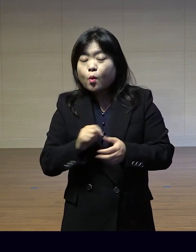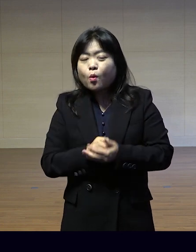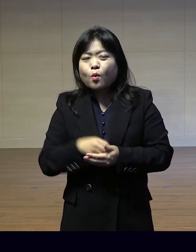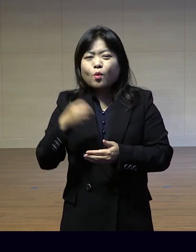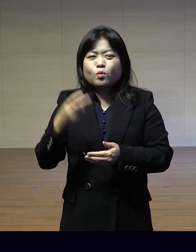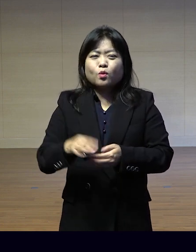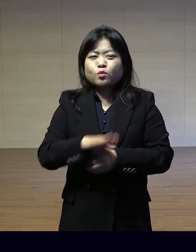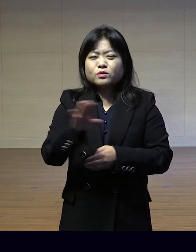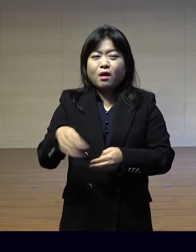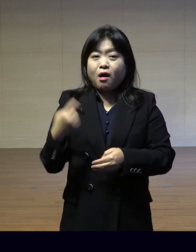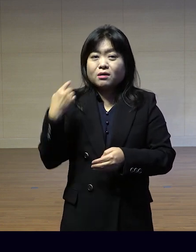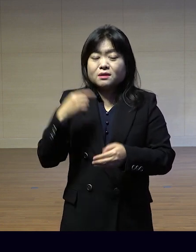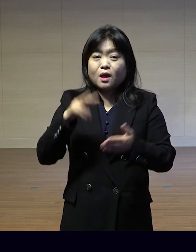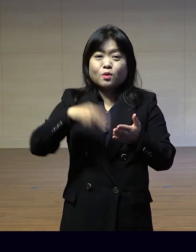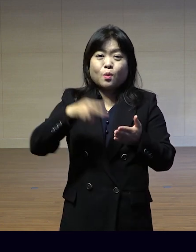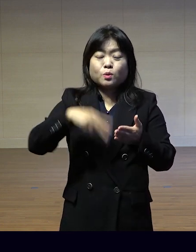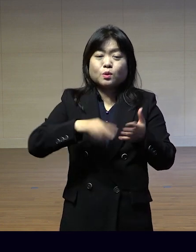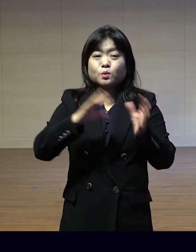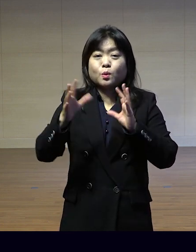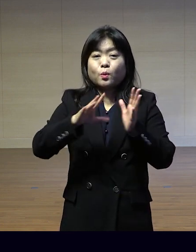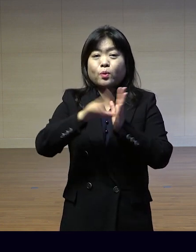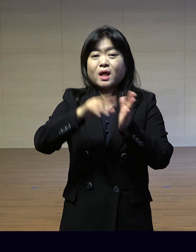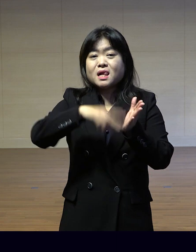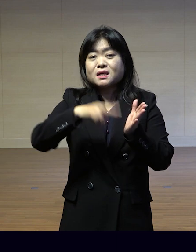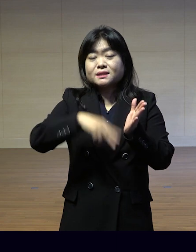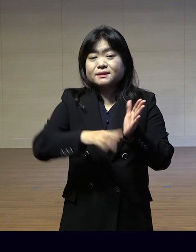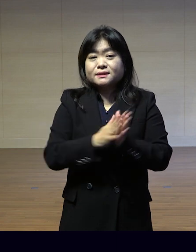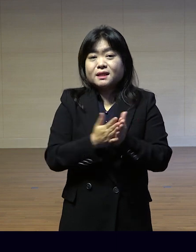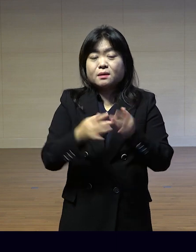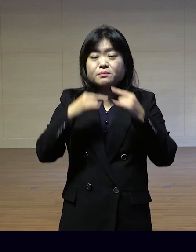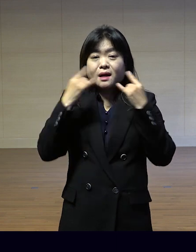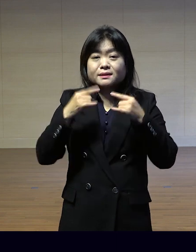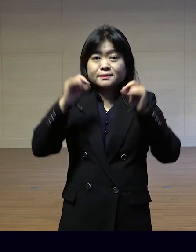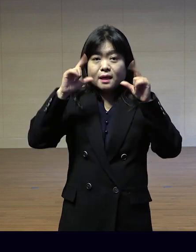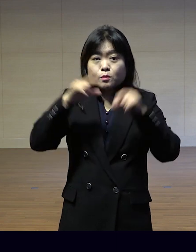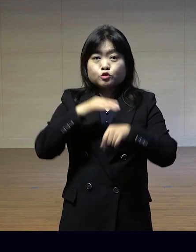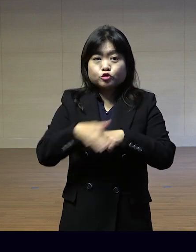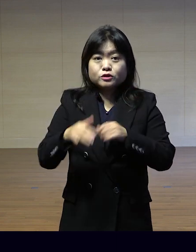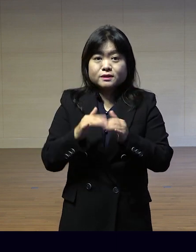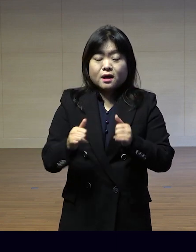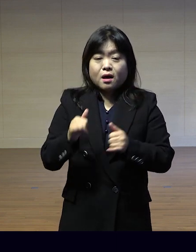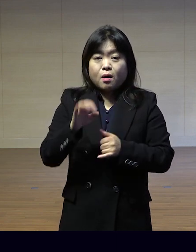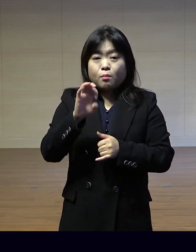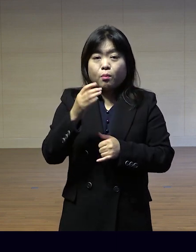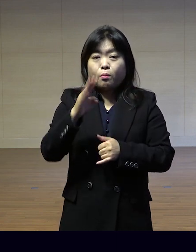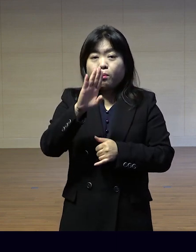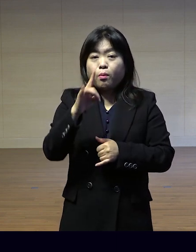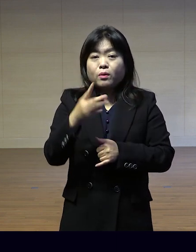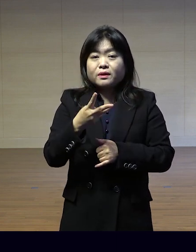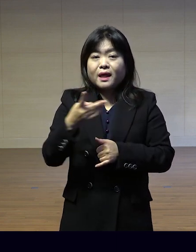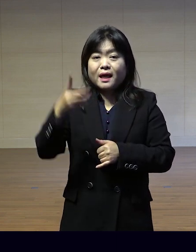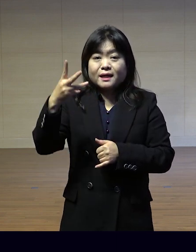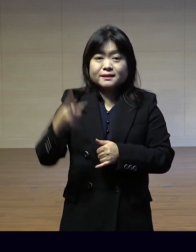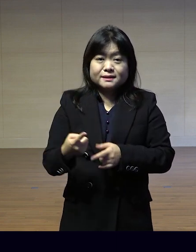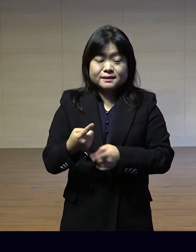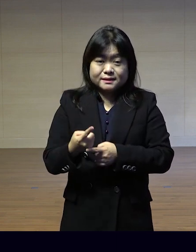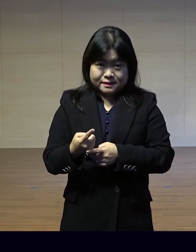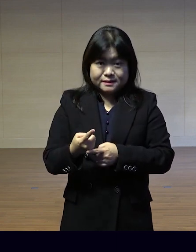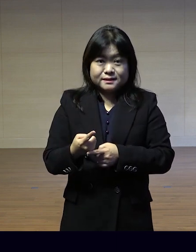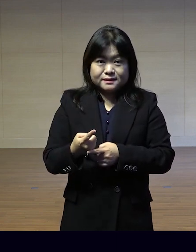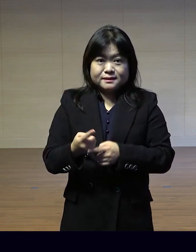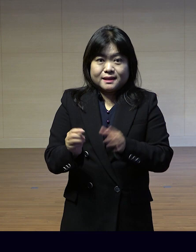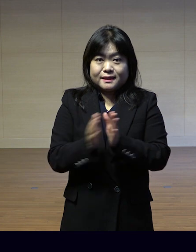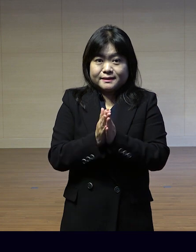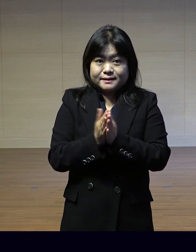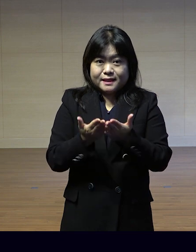우리가 어저께 독서 토론에서 읽은 것이 프랑스 계몽주의자 볼테르의 그 잘 아시는